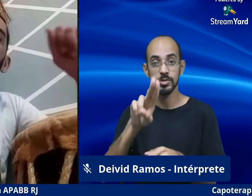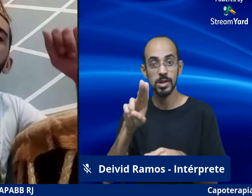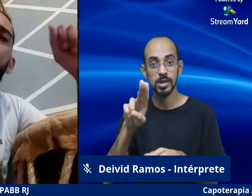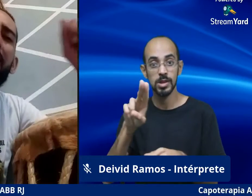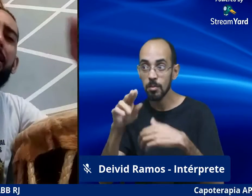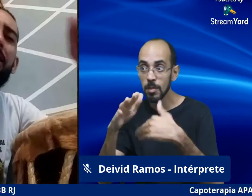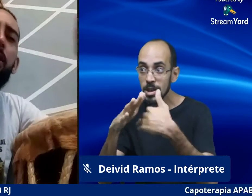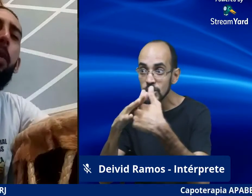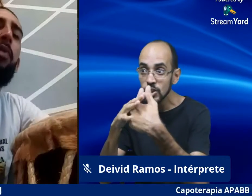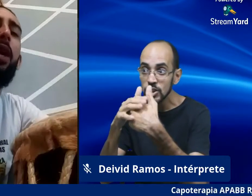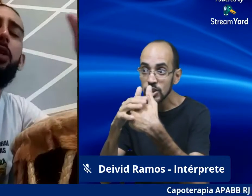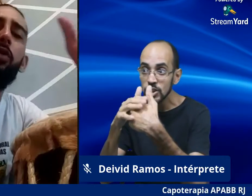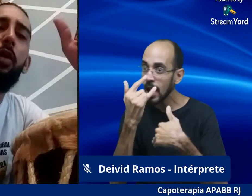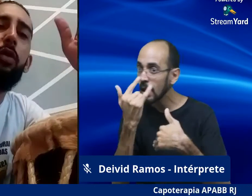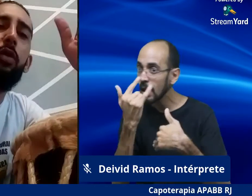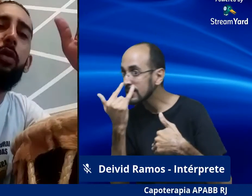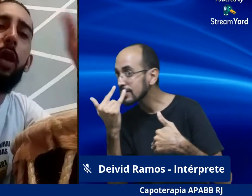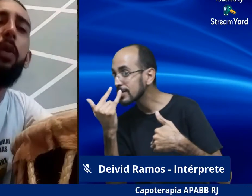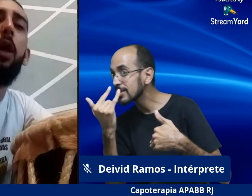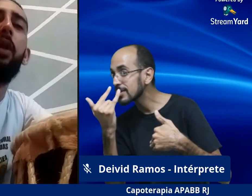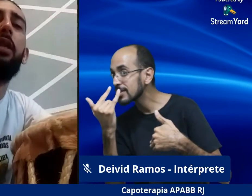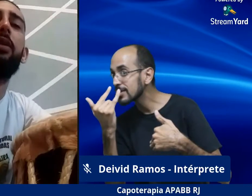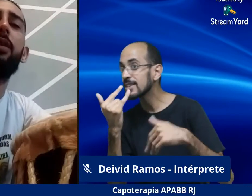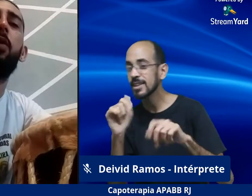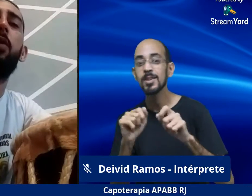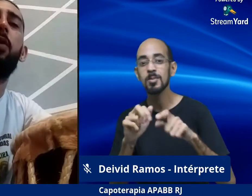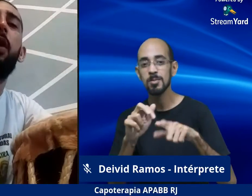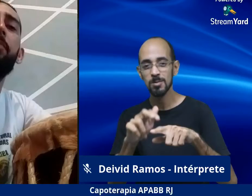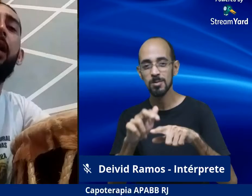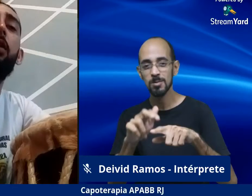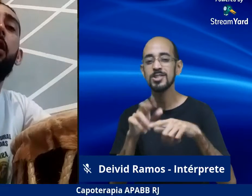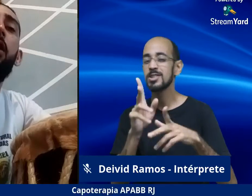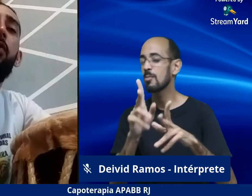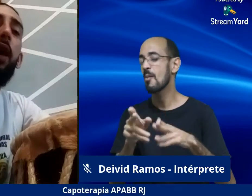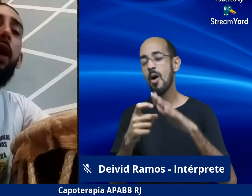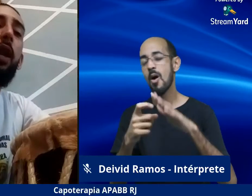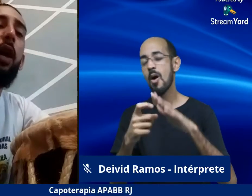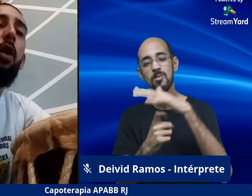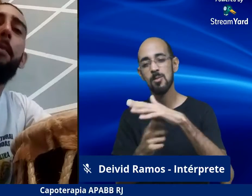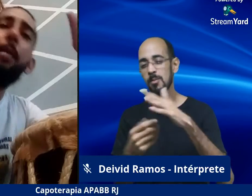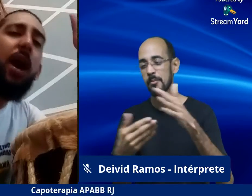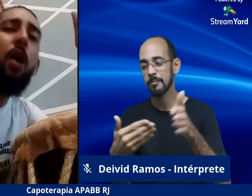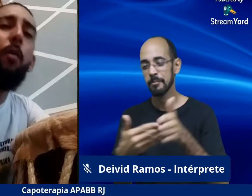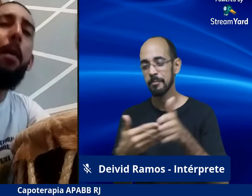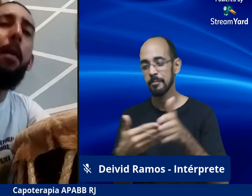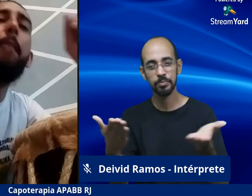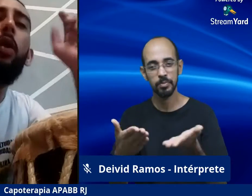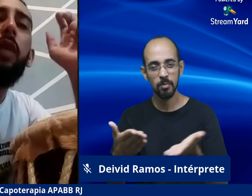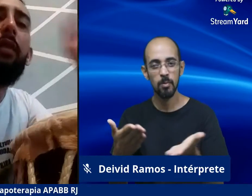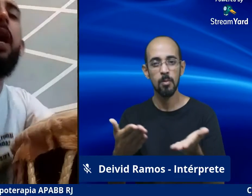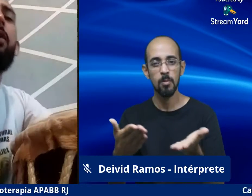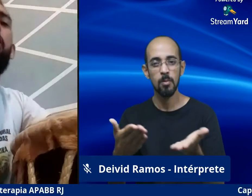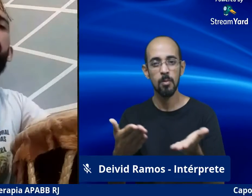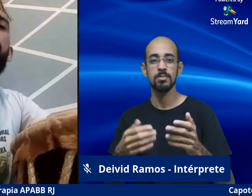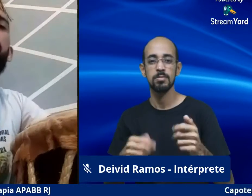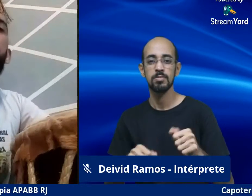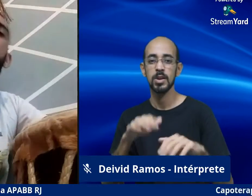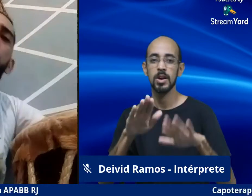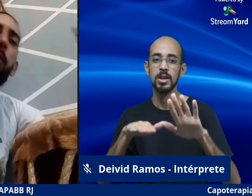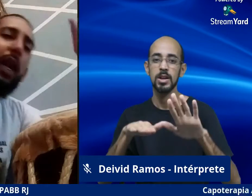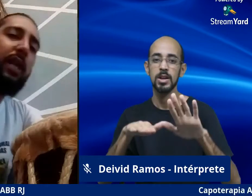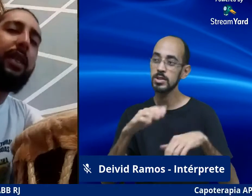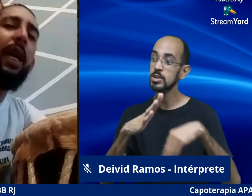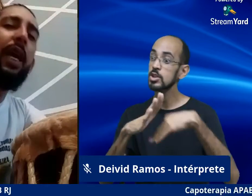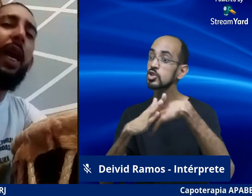Quando você passa numa feira, eles não estão sempre chamando a atenção ali, falando: mamão, mamão tá tanto.